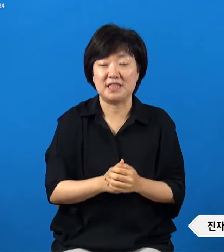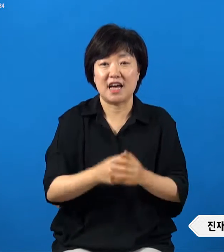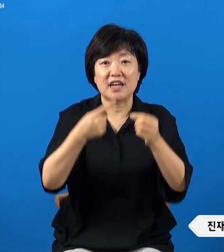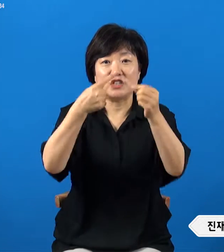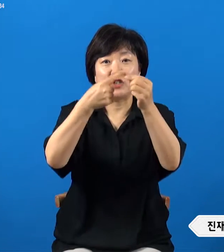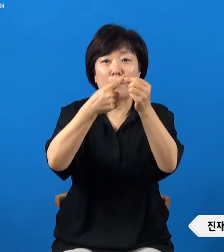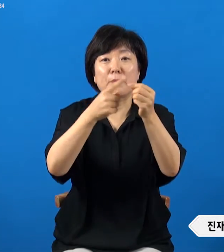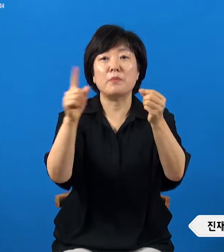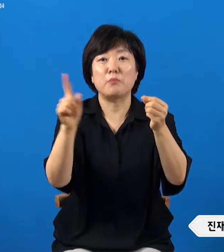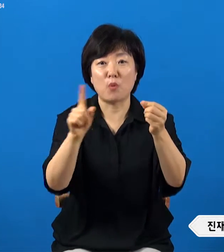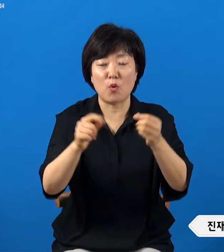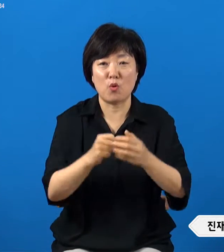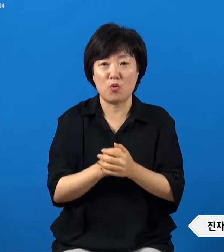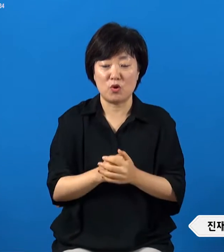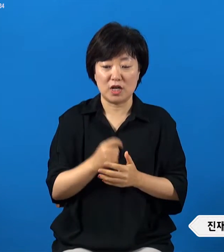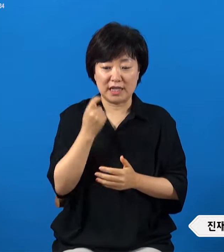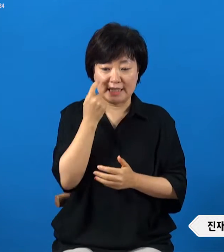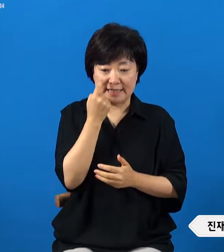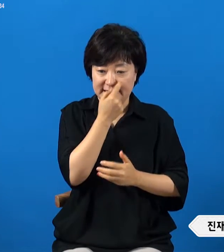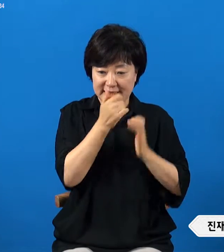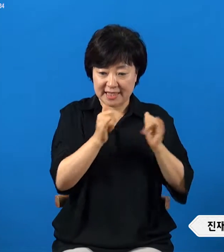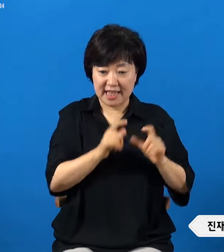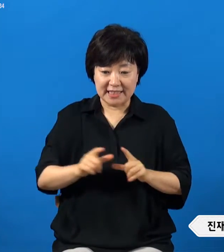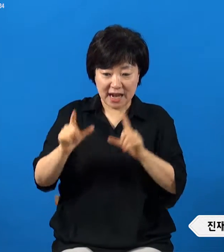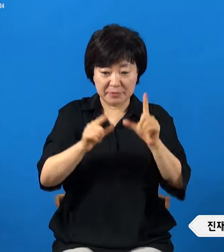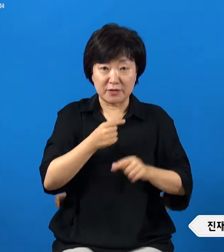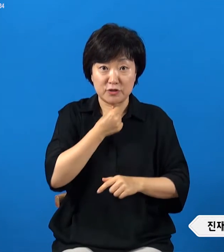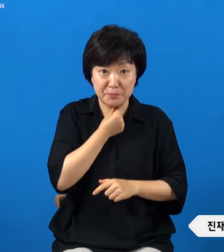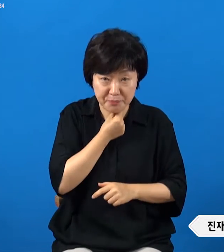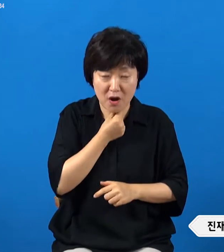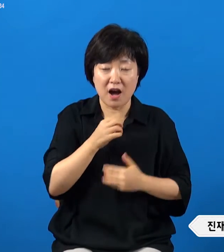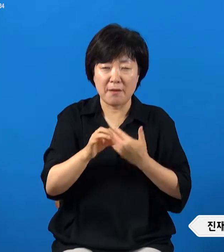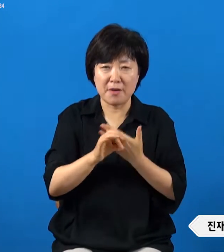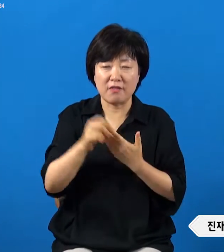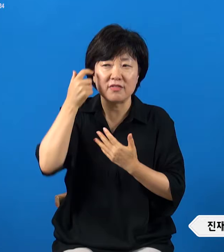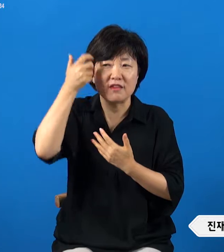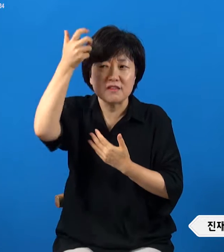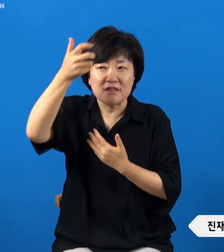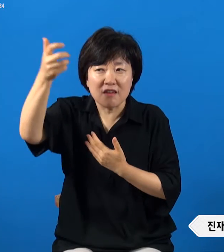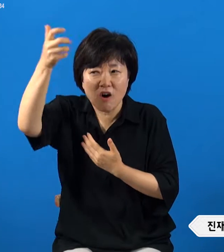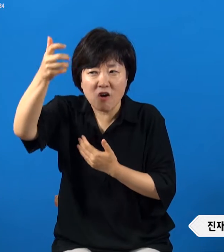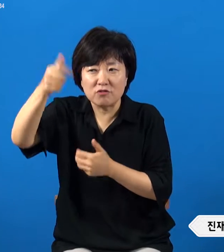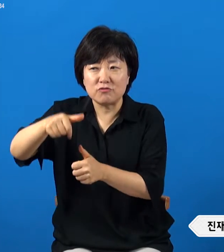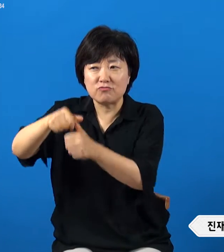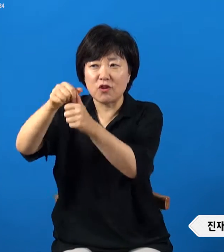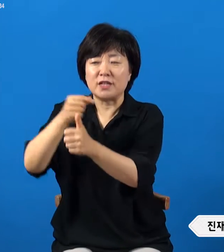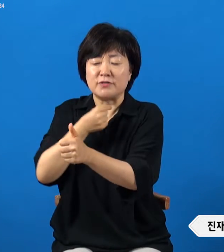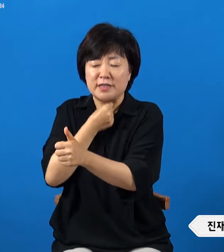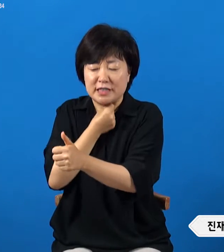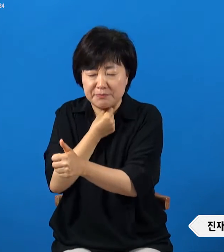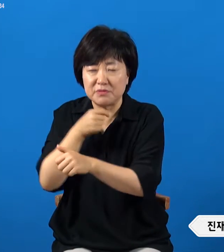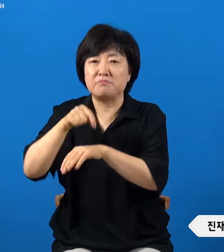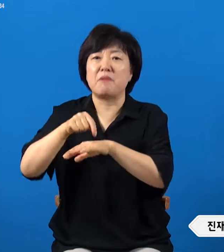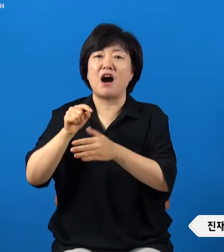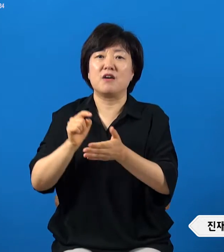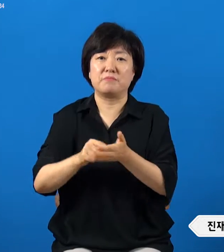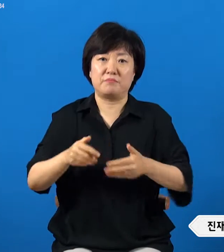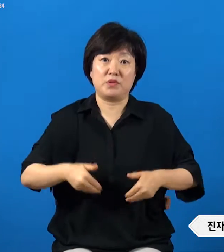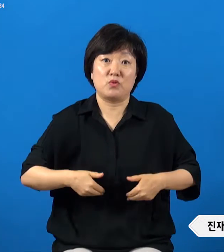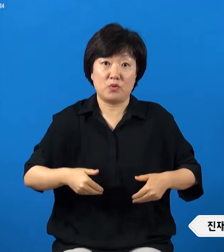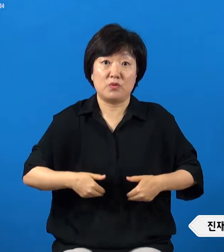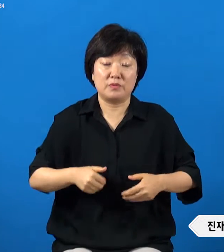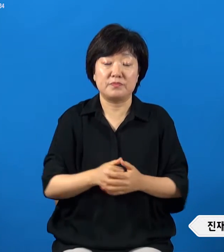삶 가운데는 구령의 열정이 있었습니다. 오늘 말씀을 보시면 사도행전